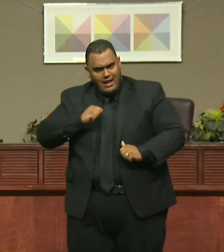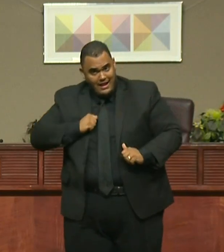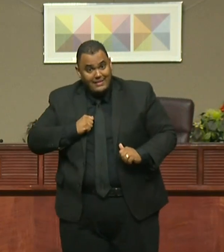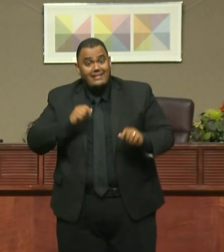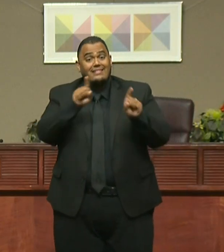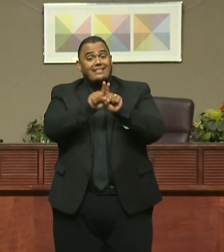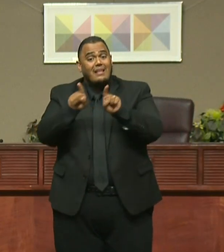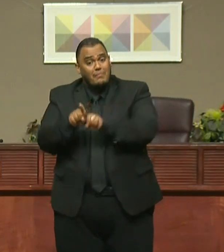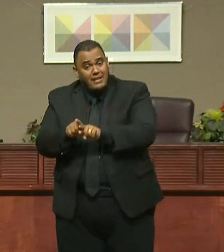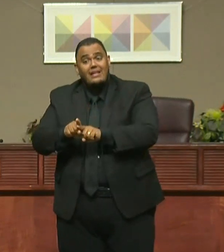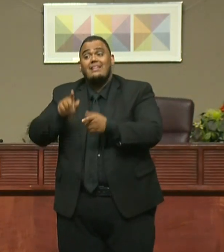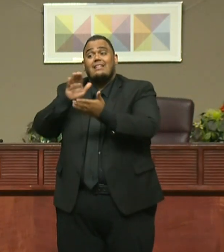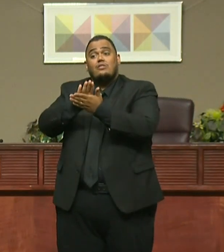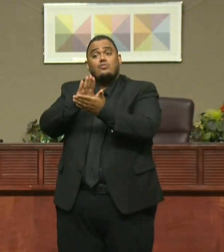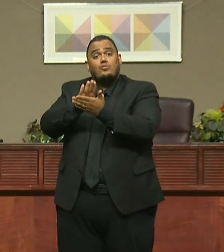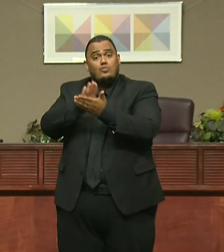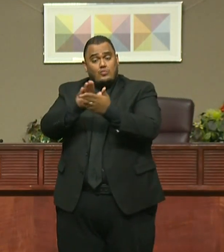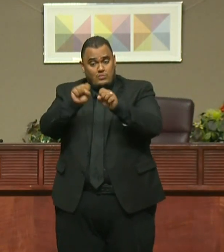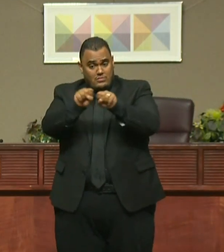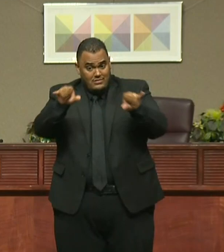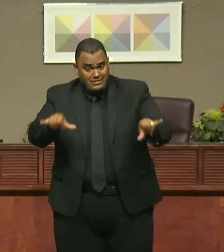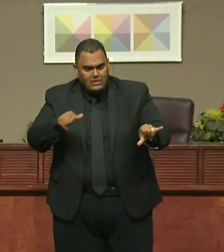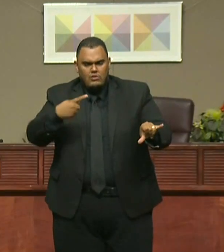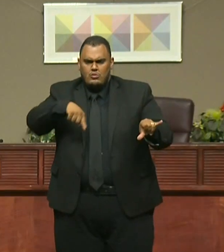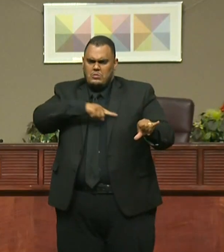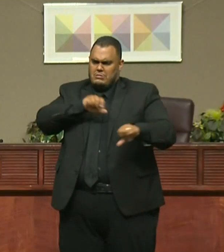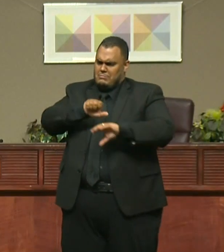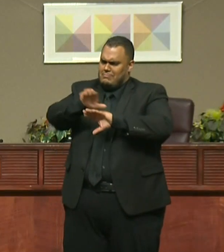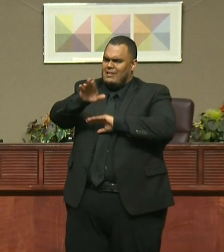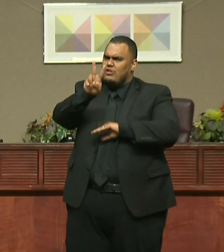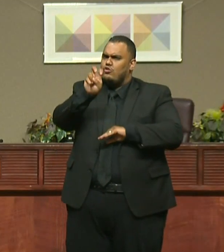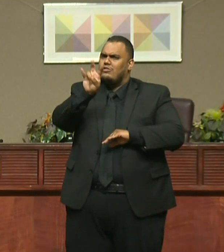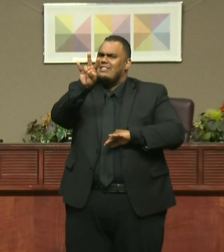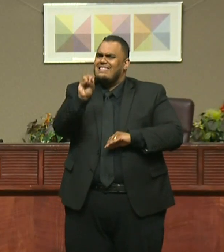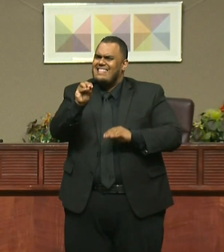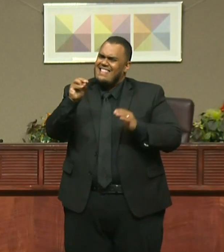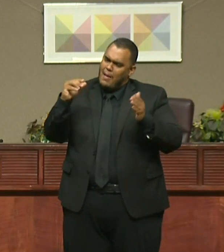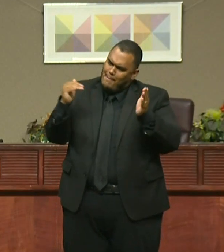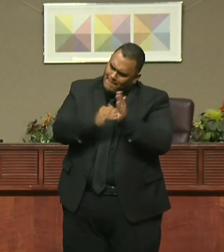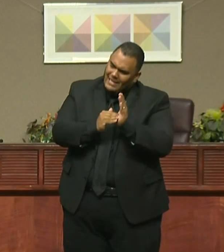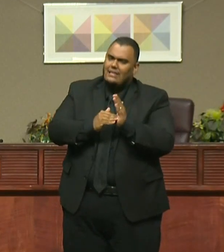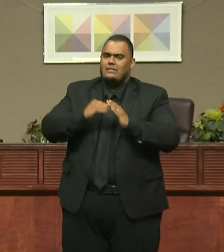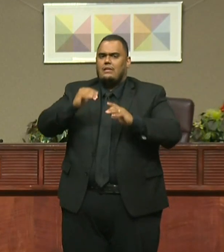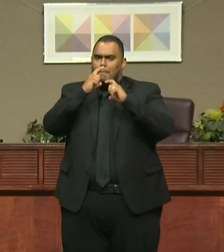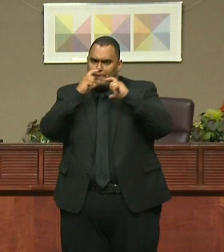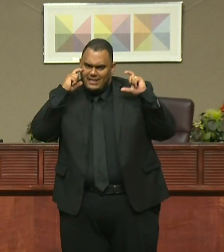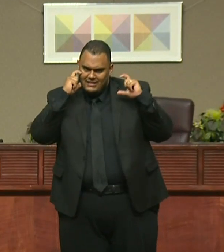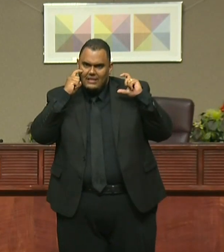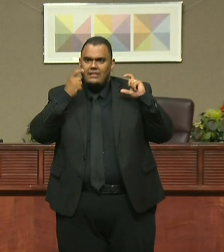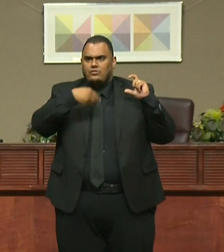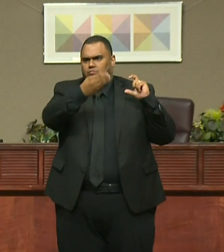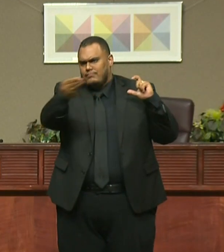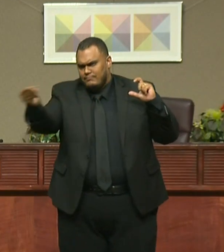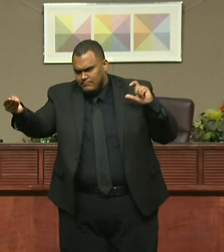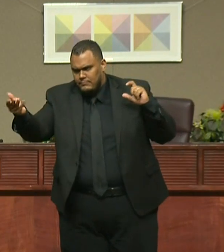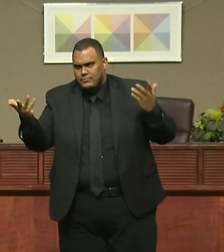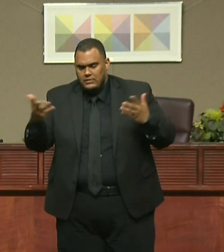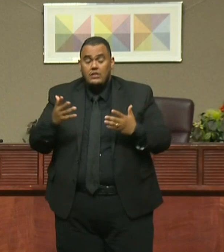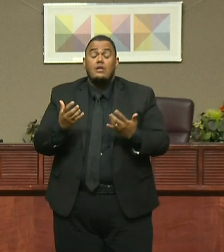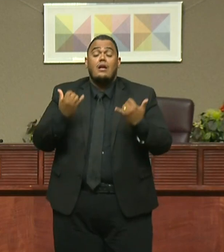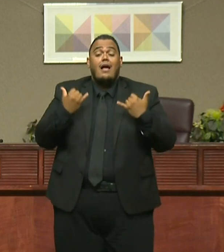máscaras que le pueden dar a las familias que se van a distribuir a través de los centros. Cuando veamos el plan estaremos